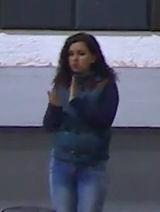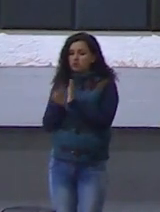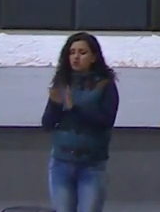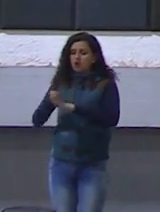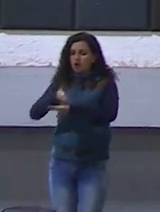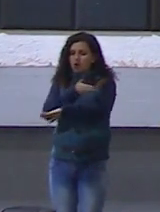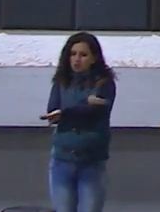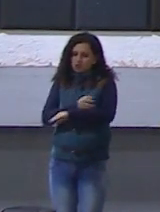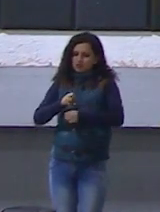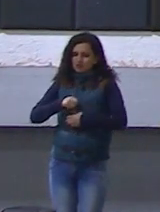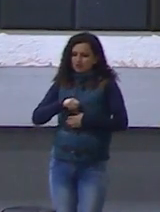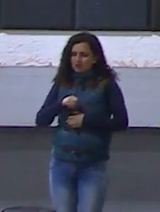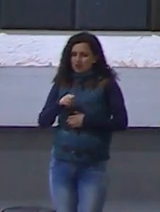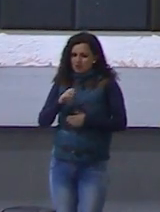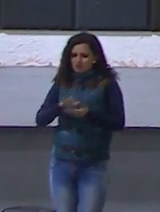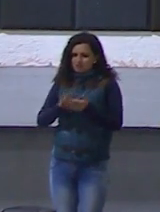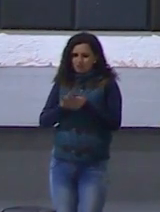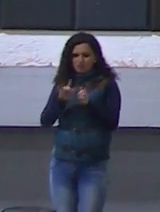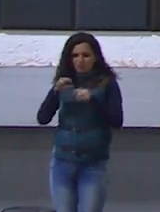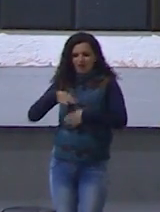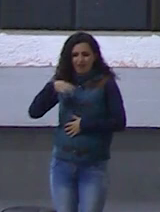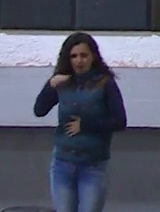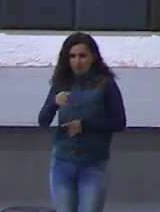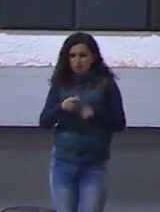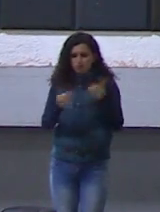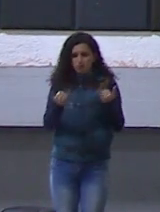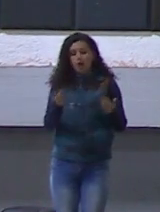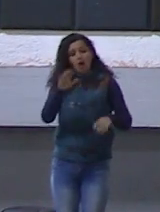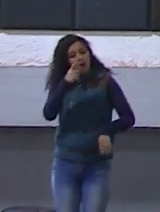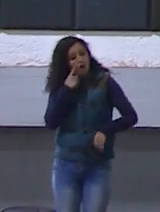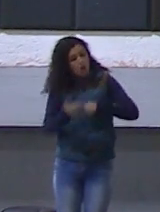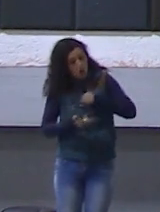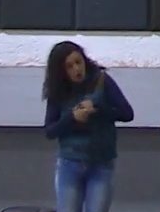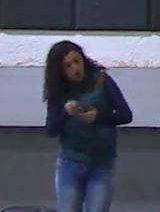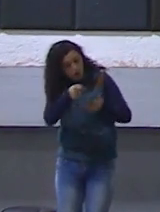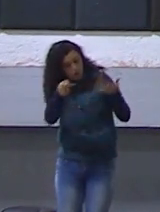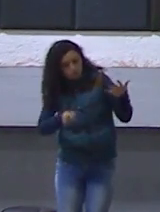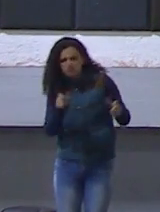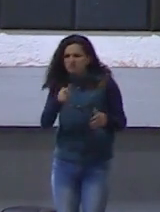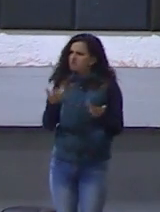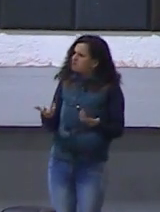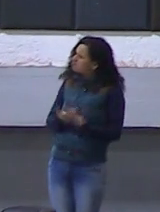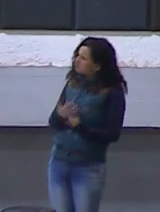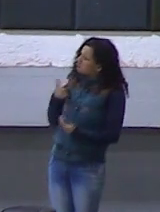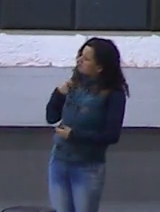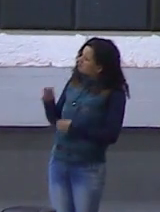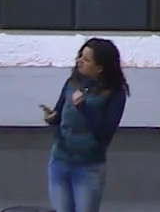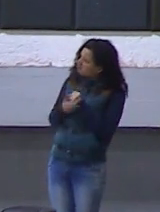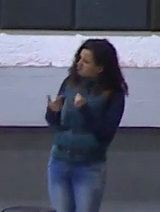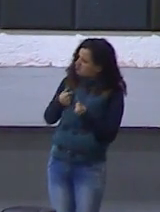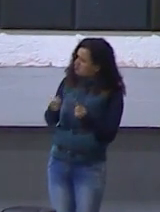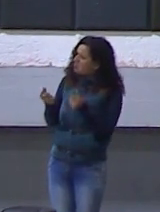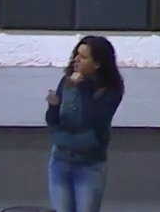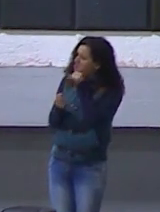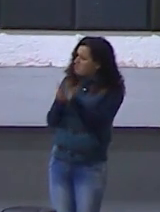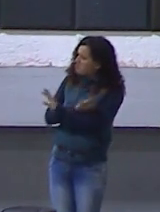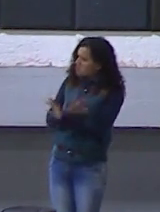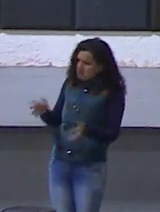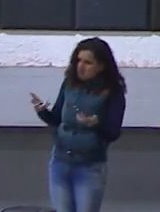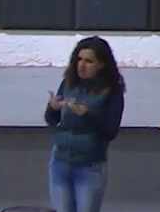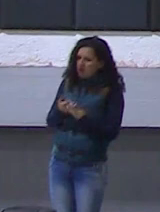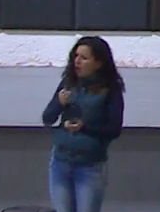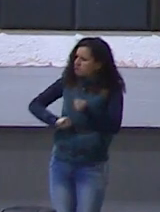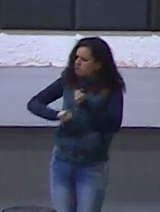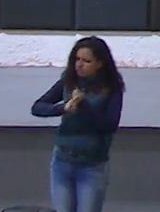en el colegio pero a la gente le dicen que ahorre etcétera y la gente no sabe ahorrarnos a de economía no sabe